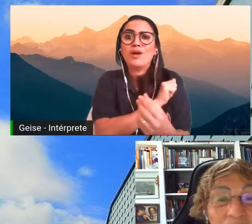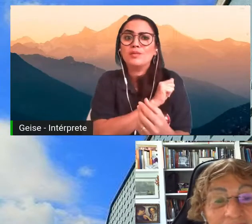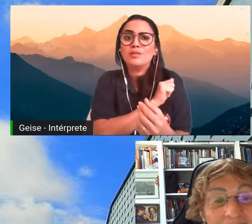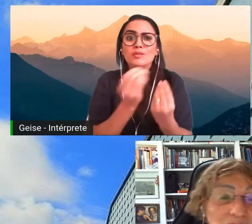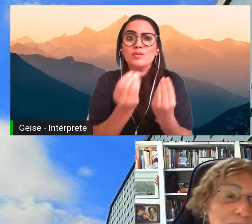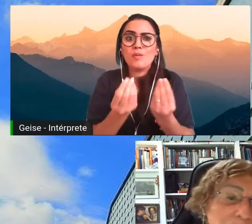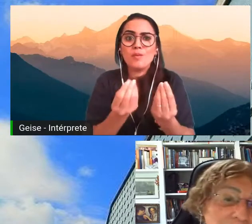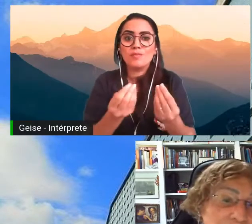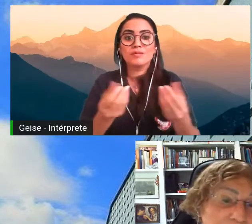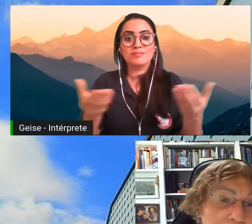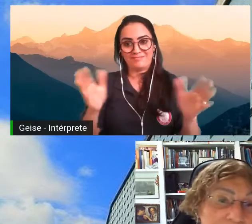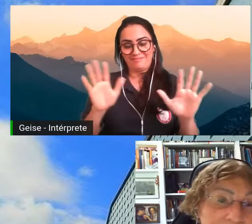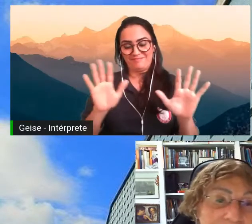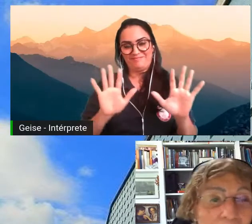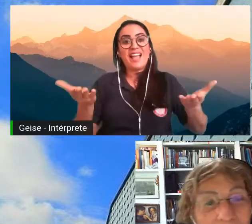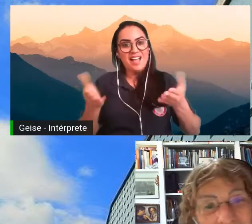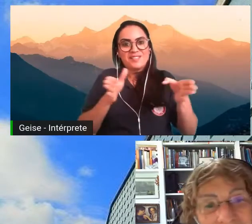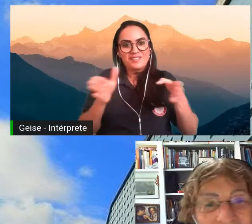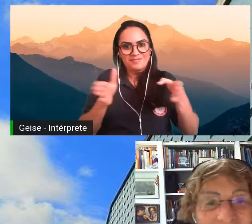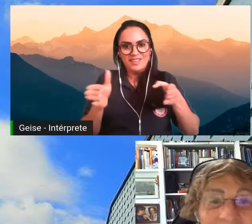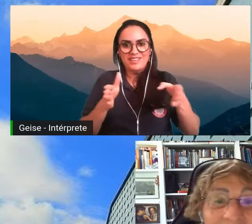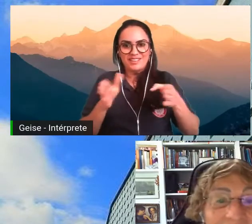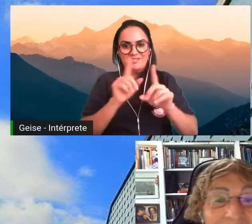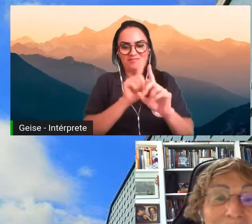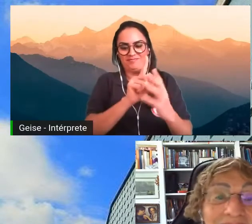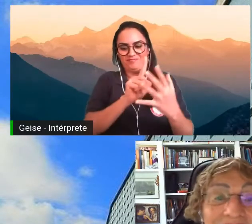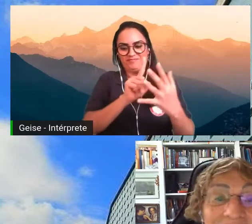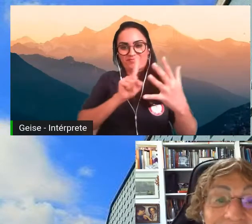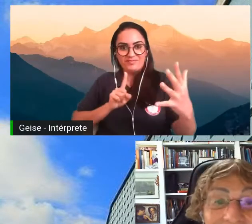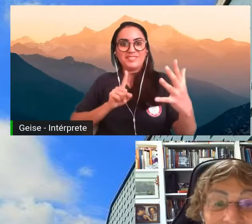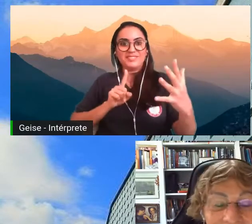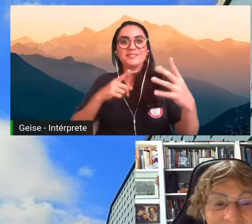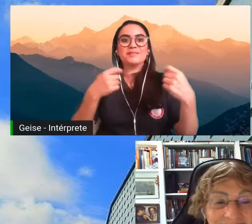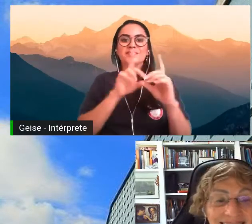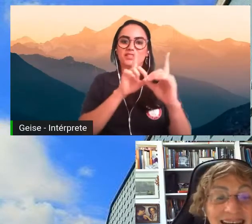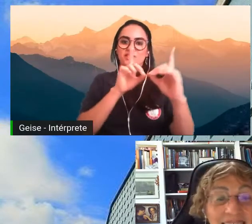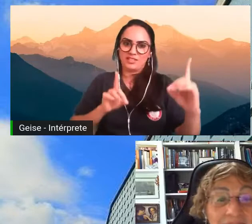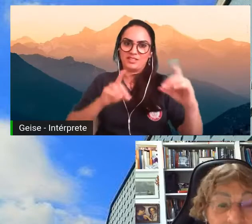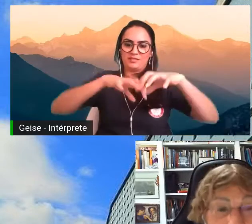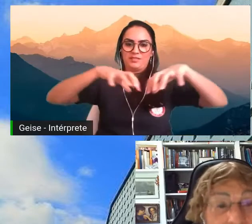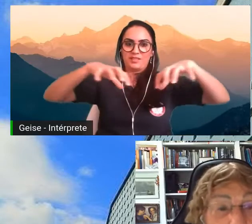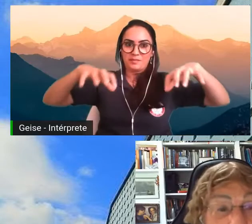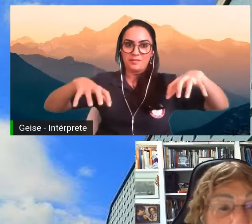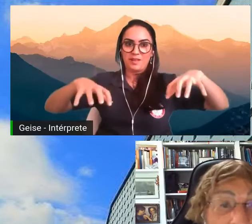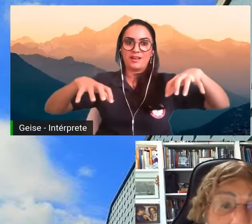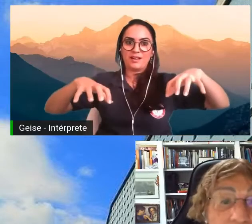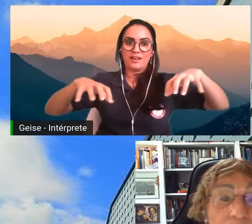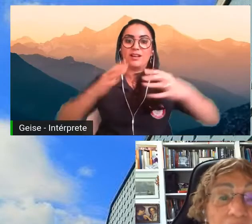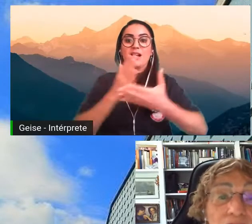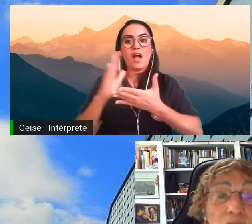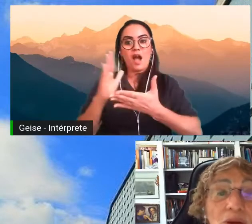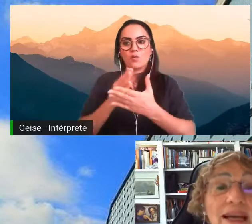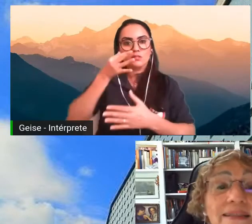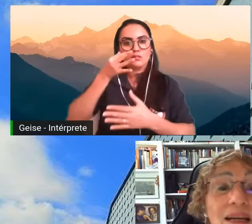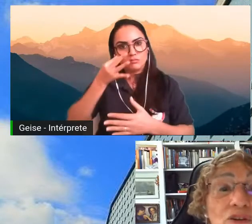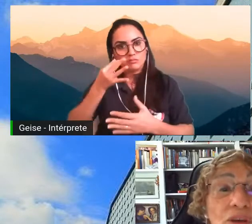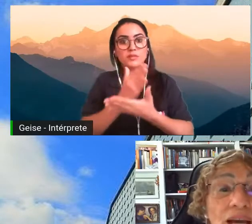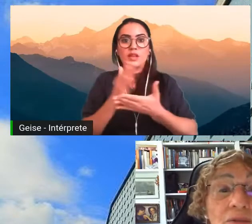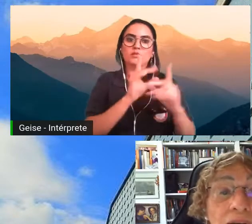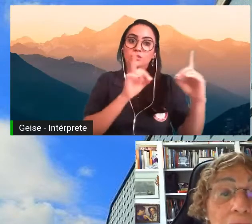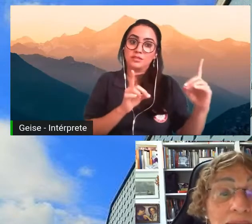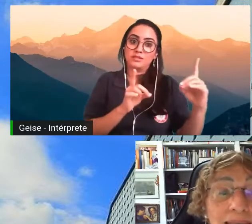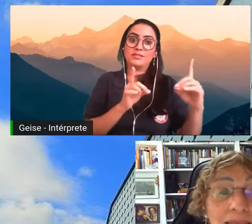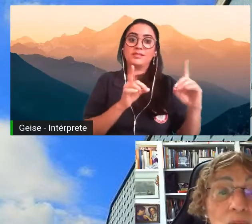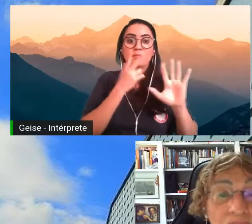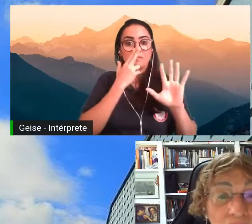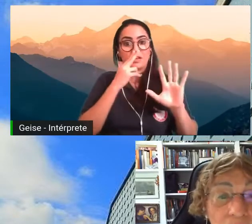ficar online, outra parte vai ficar presencial. Parece que é assim a tendência, né? Então, é, talvez se conheça o aluno. Por que esses alunos